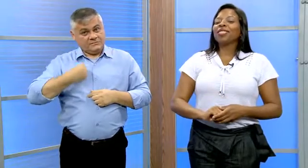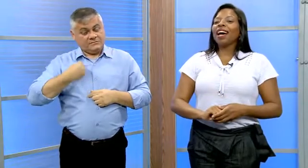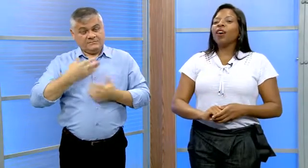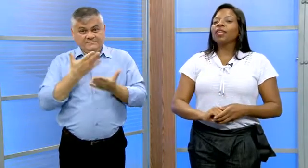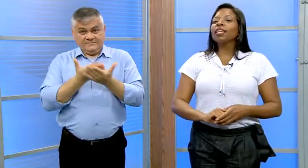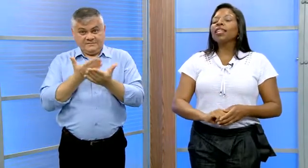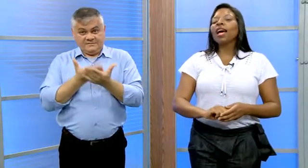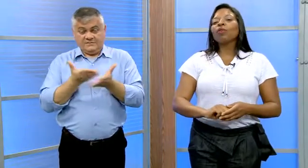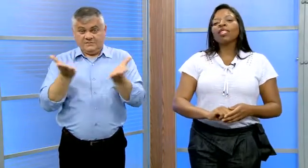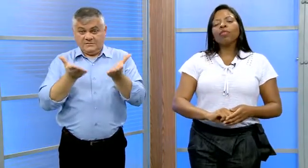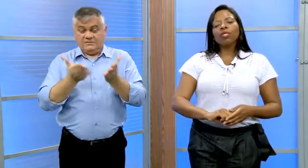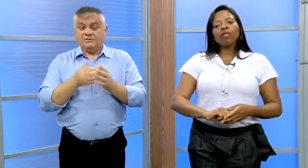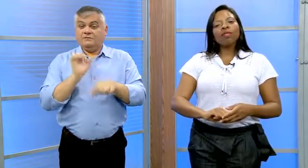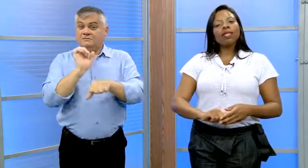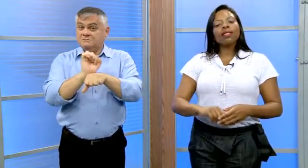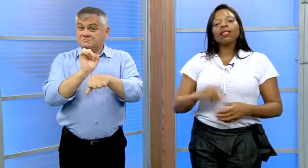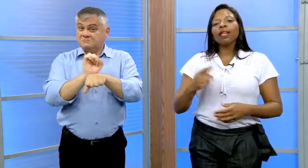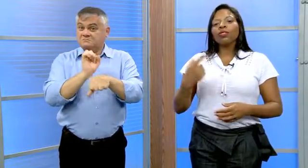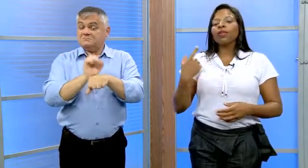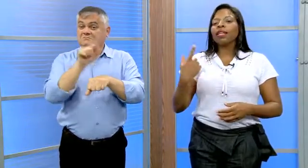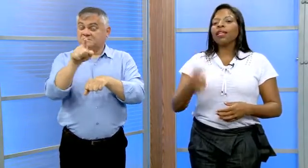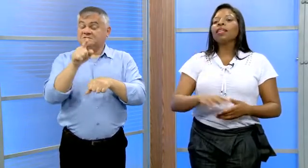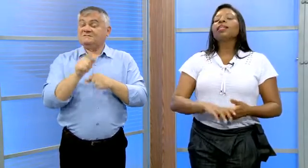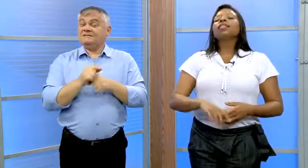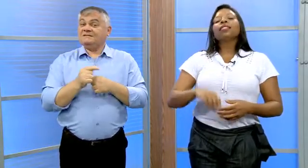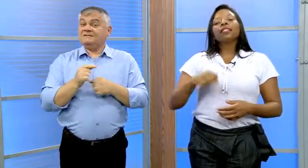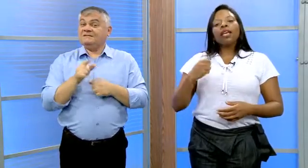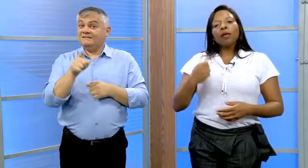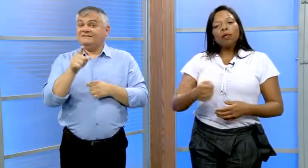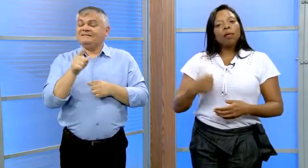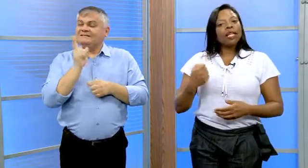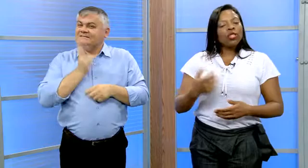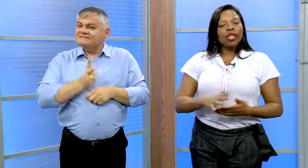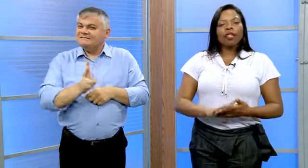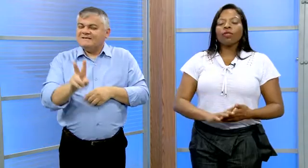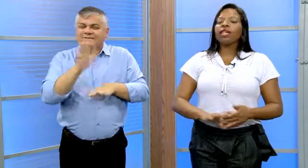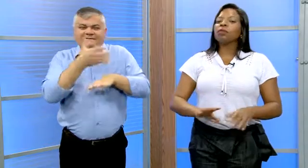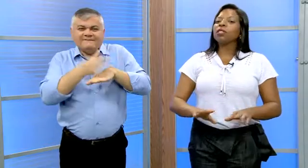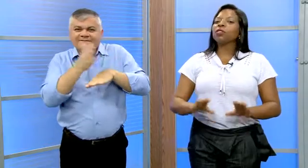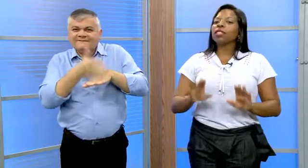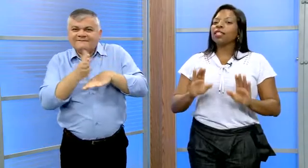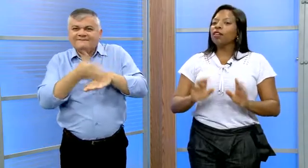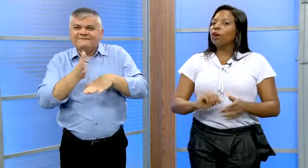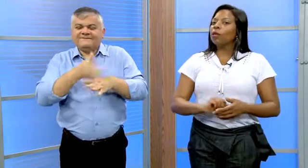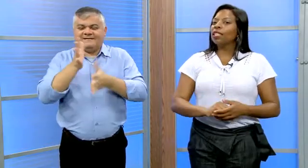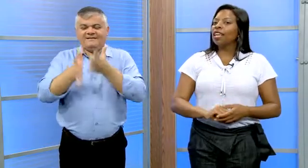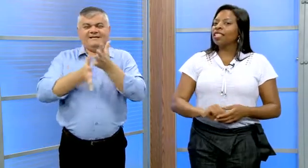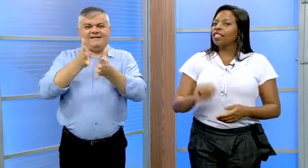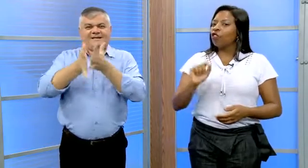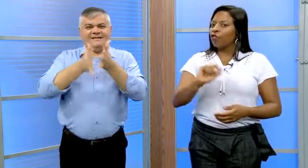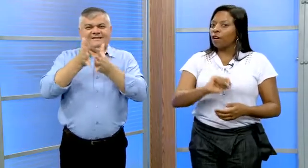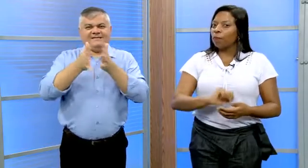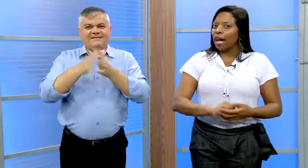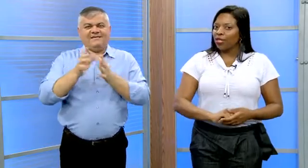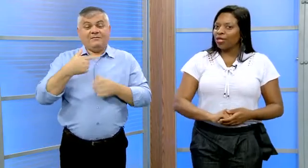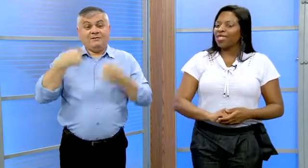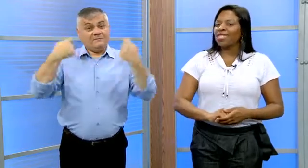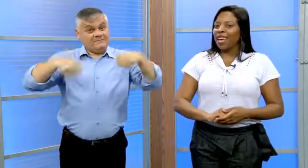da aula e aguardamos que vocês estejam aí sempre praticando. A Libras você não aprenderá se não houver prática,